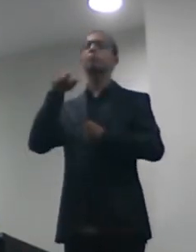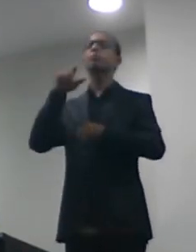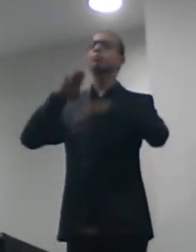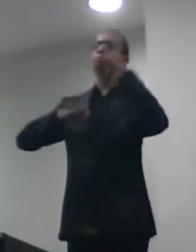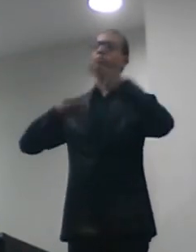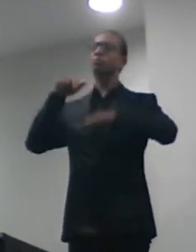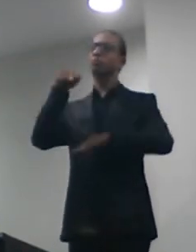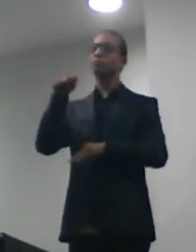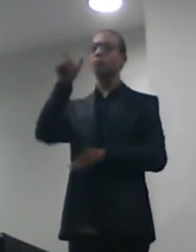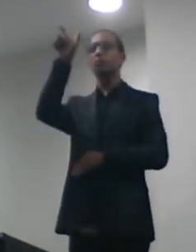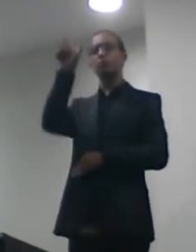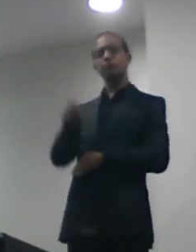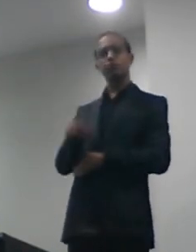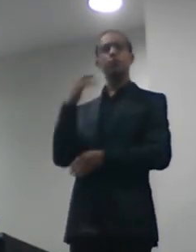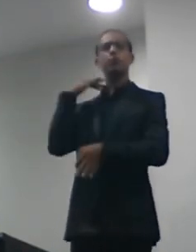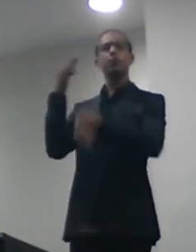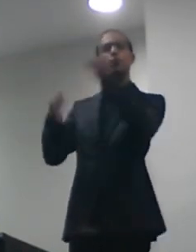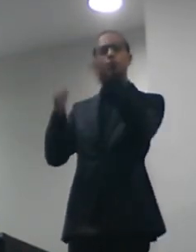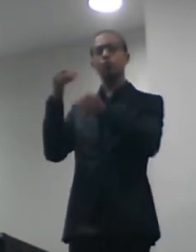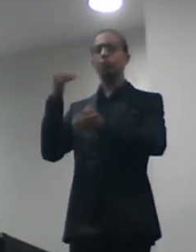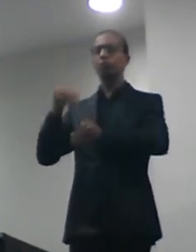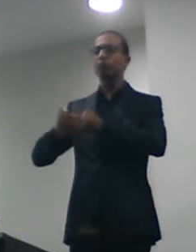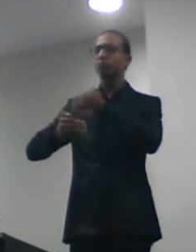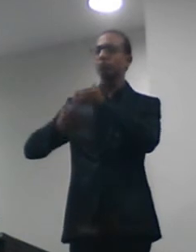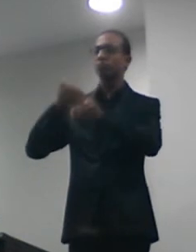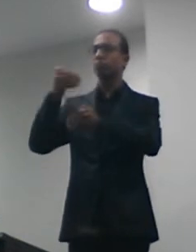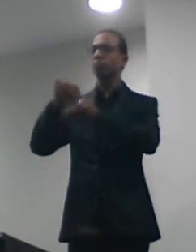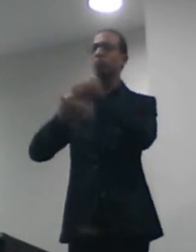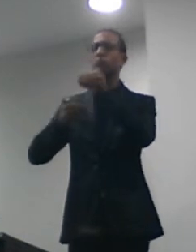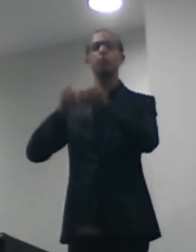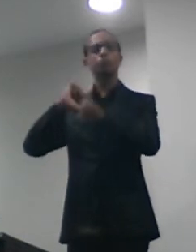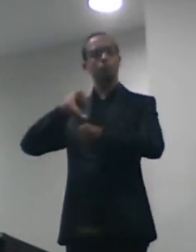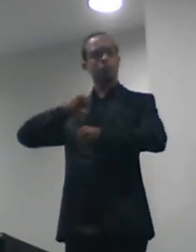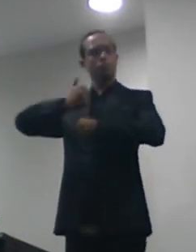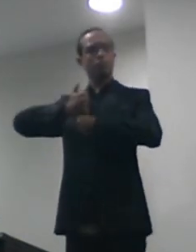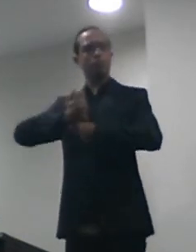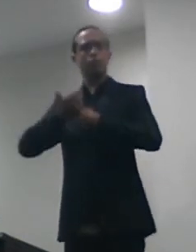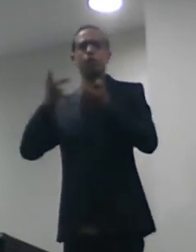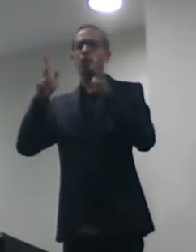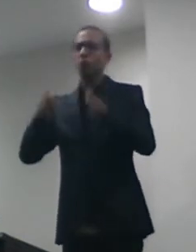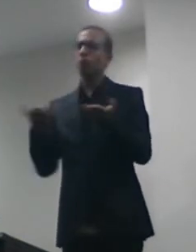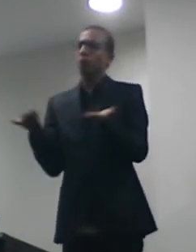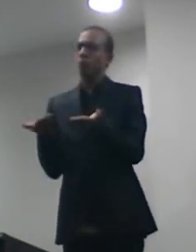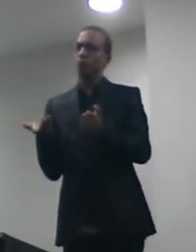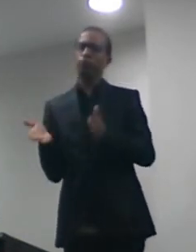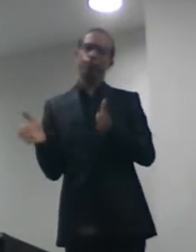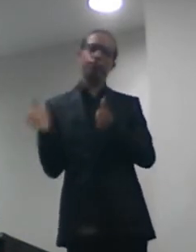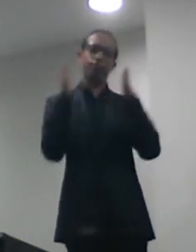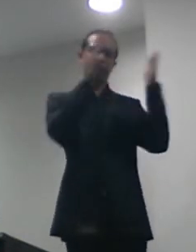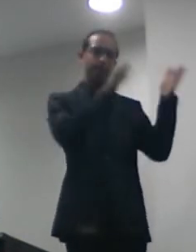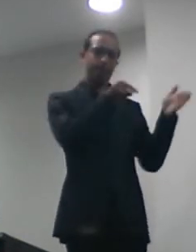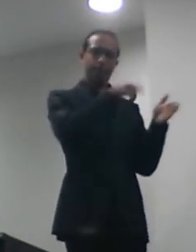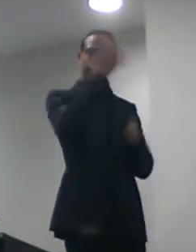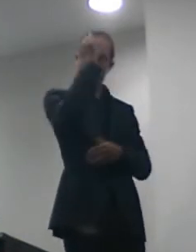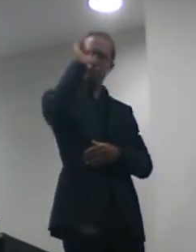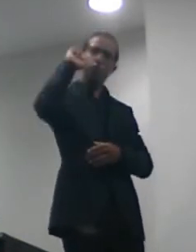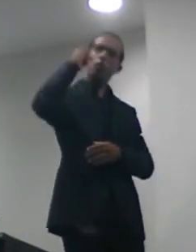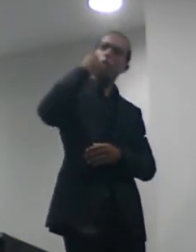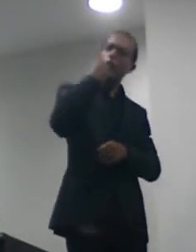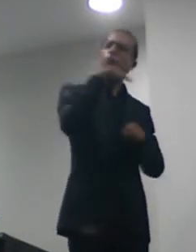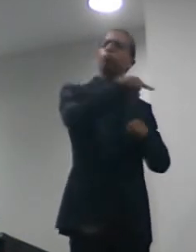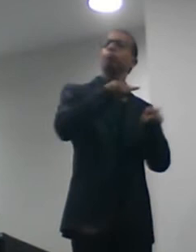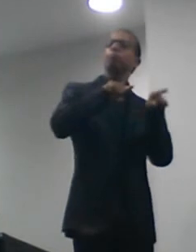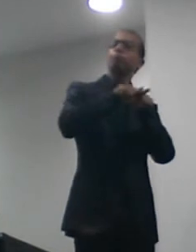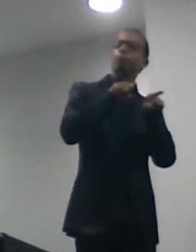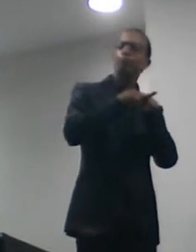do juiz começou também a se desenvolver e se fixar como nos dias de hoje. Já o surgimento da pessoa surda foi